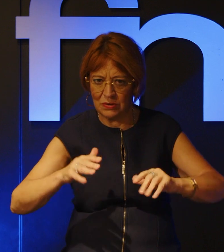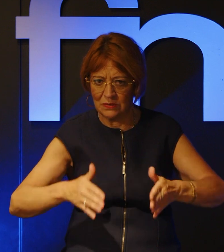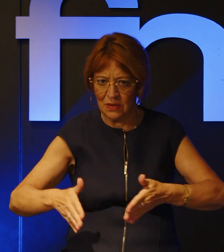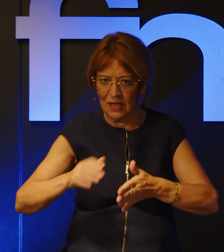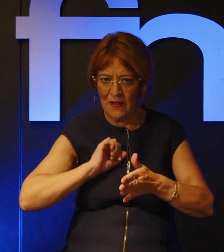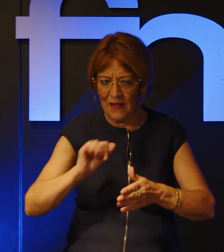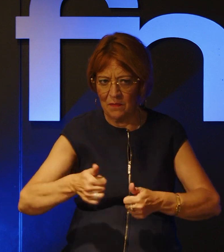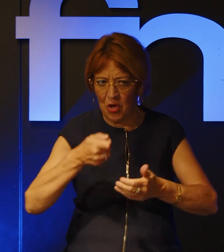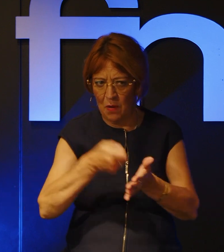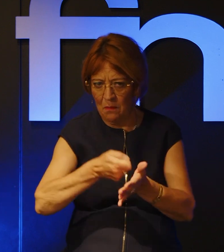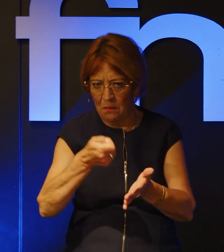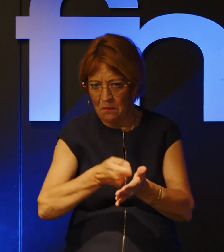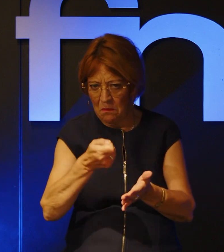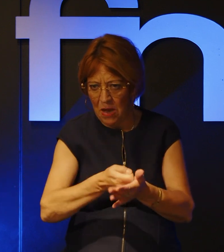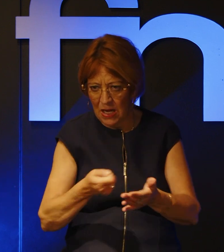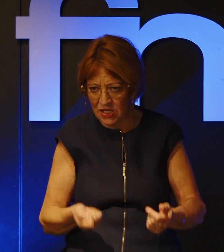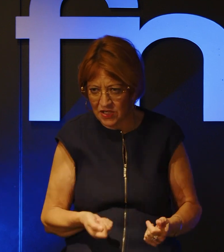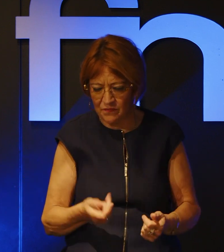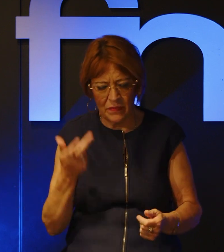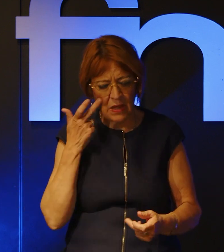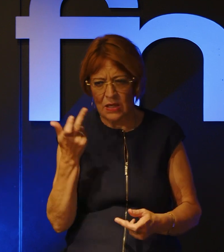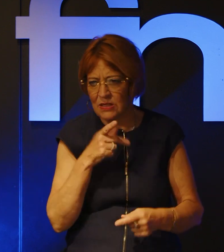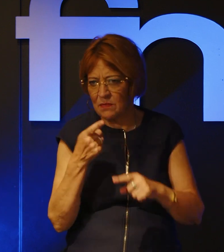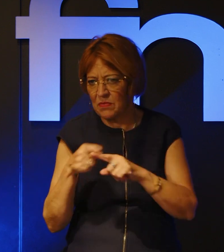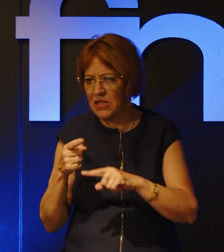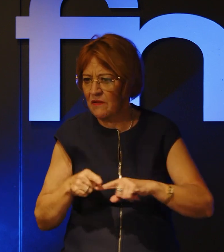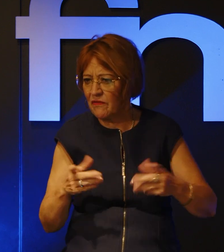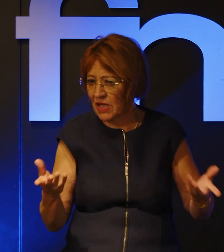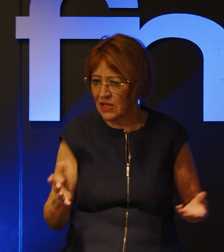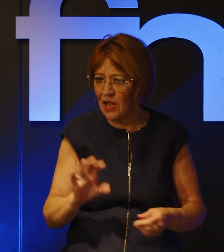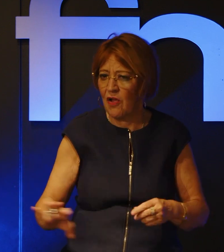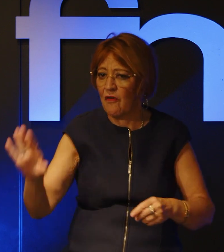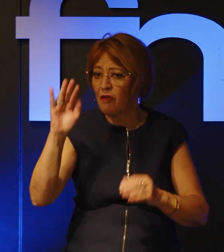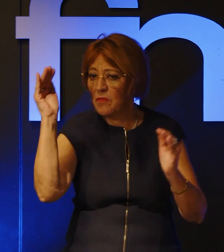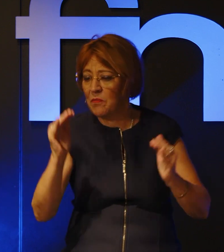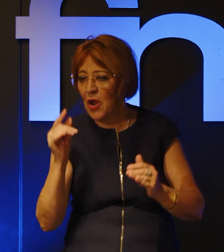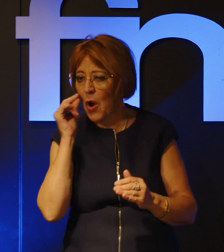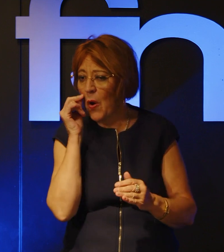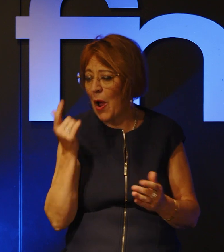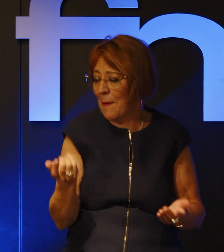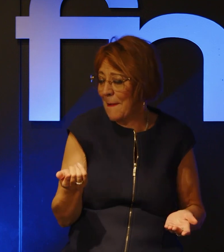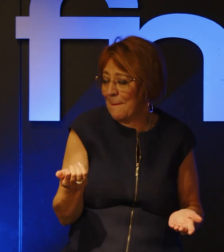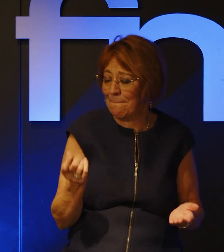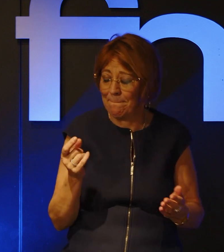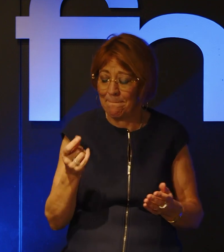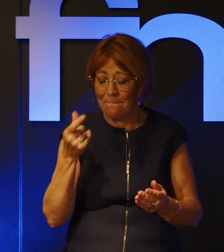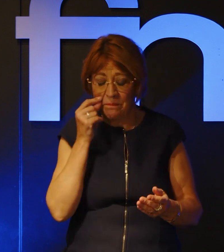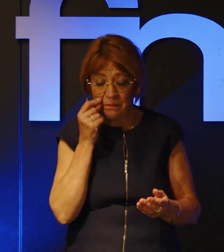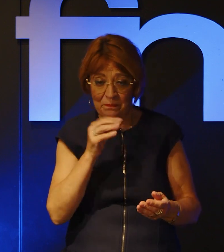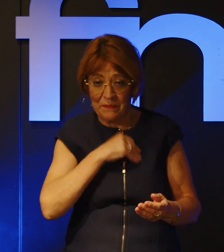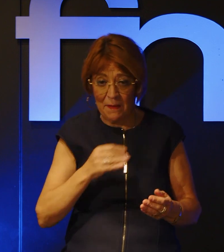são melhor pagas sempre sempre diferente de forma diferente ou de forma menor do que os homens naturalmente não é